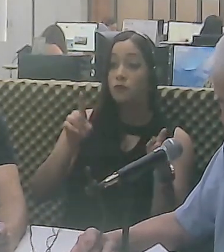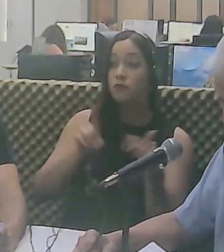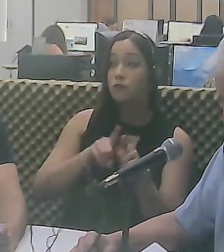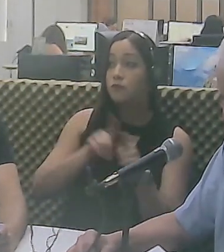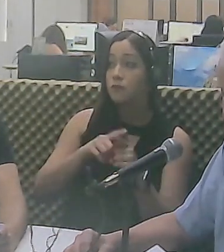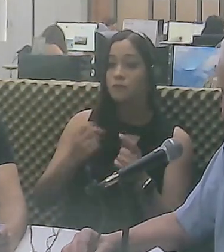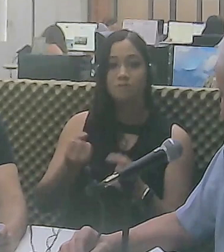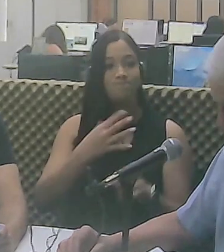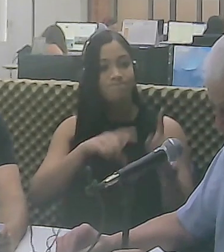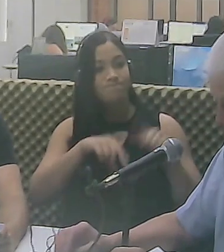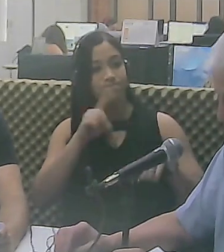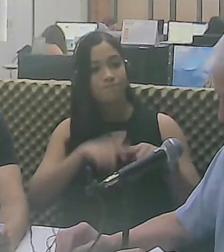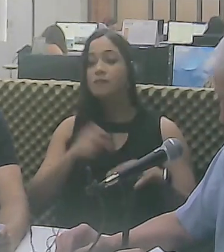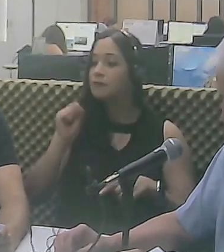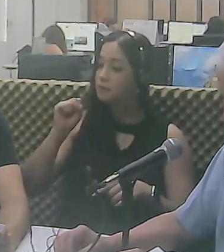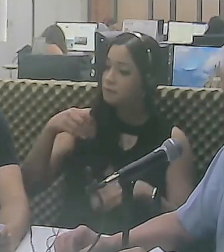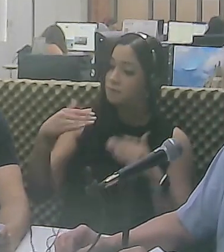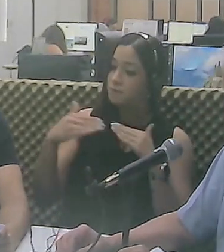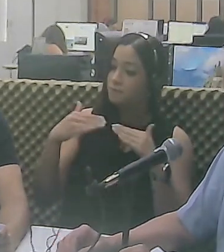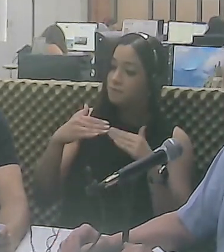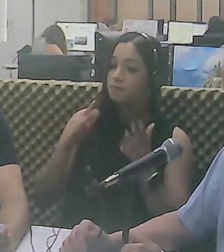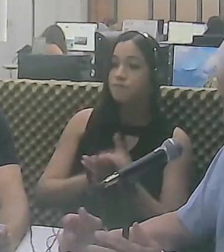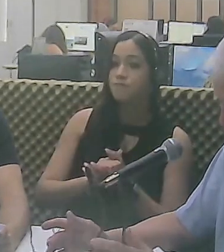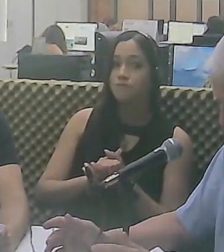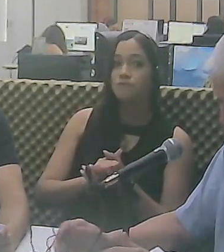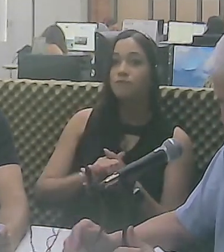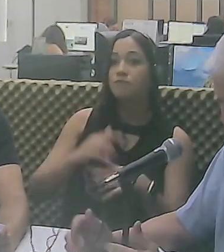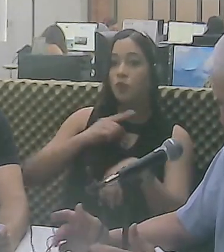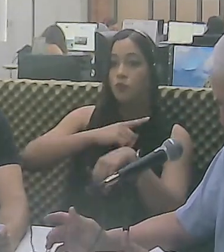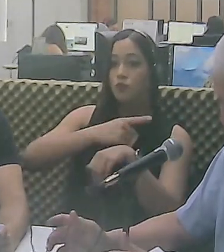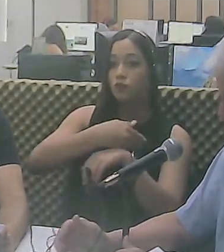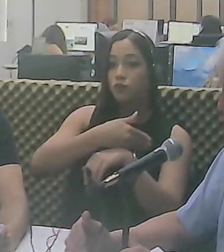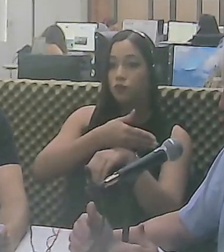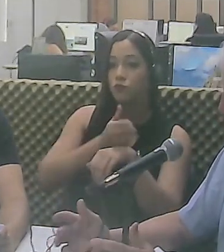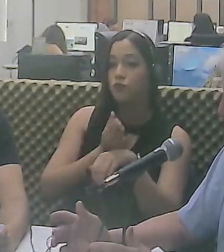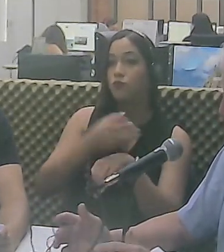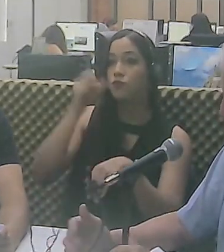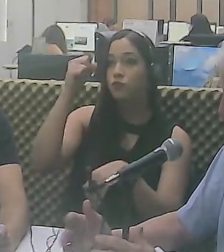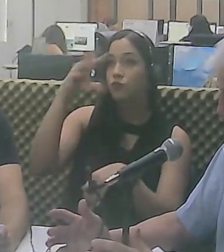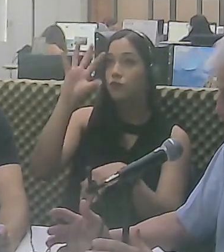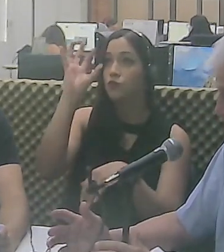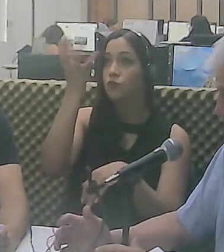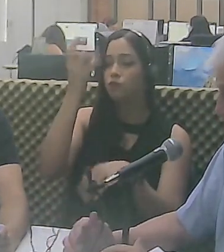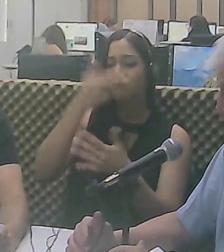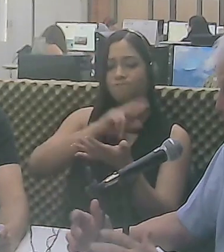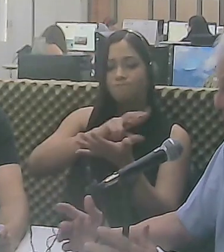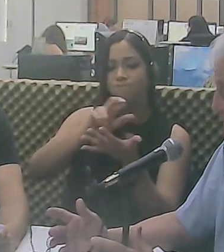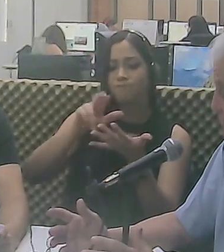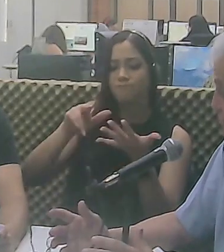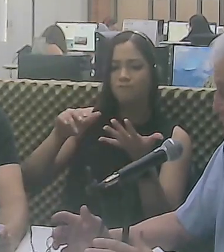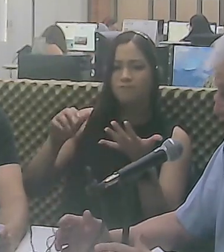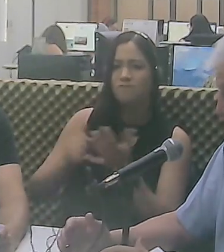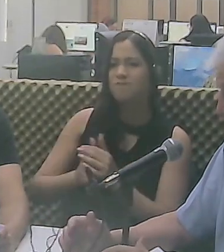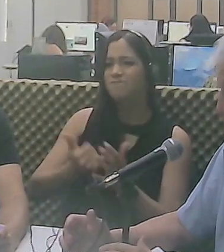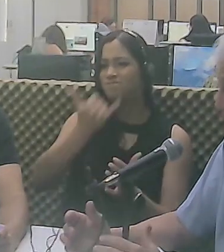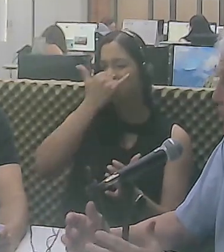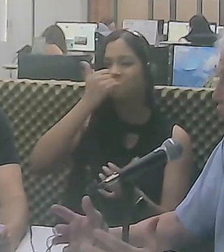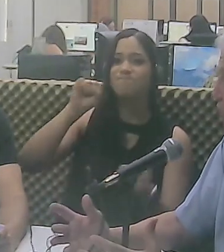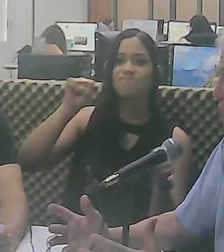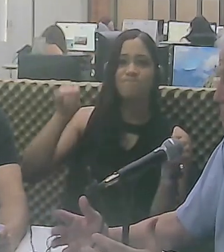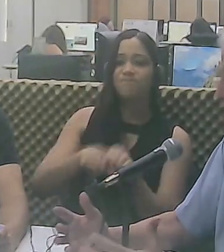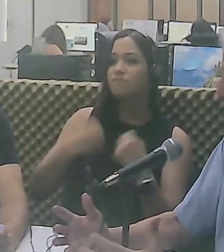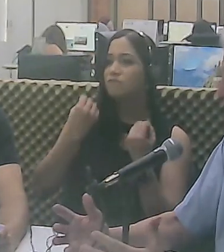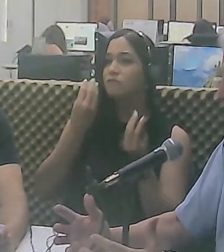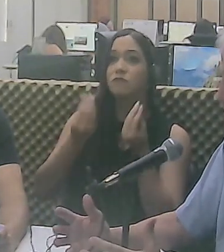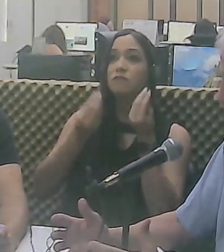tendo roubo aí são vários materiais são vários materiais é medidores padrões luminárias enfim é um vandalismo que não